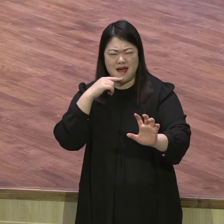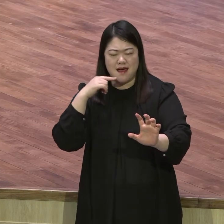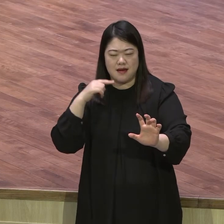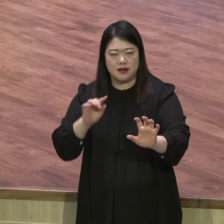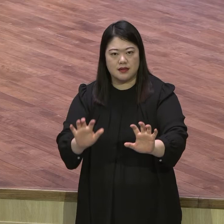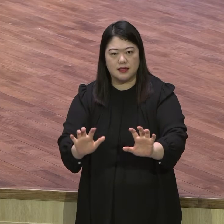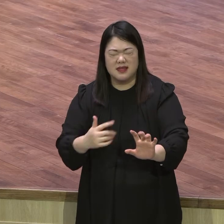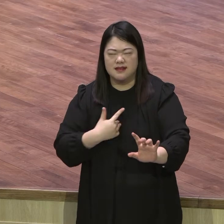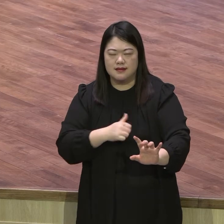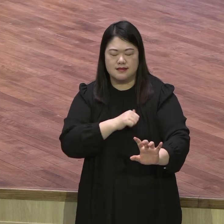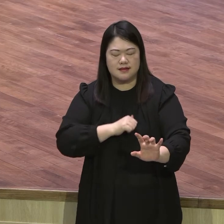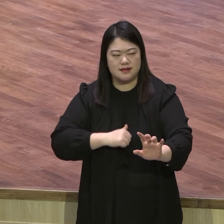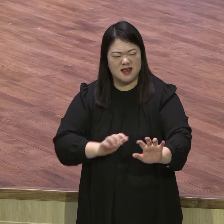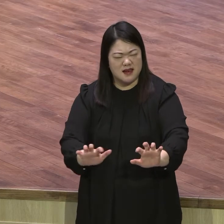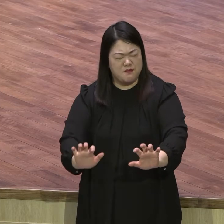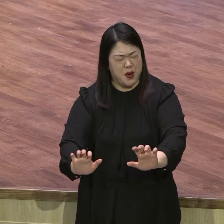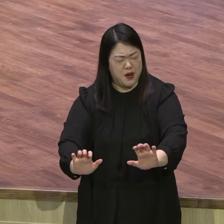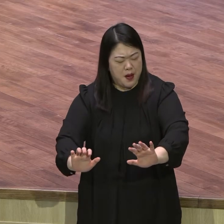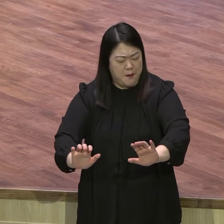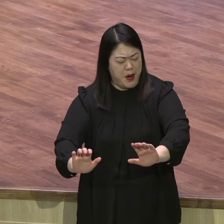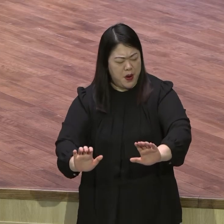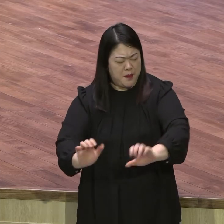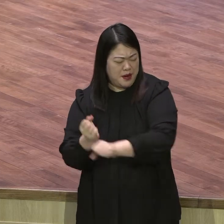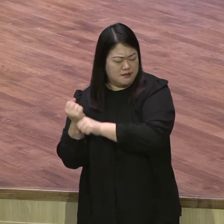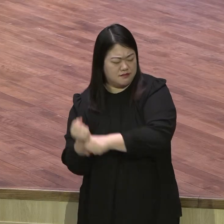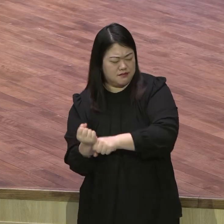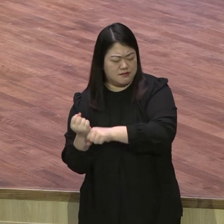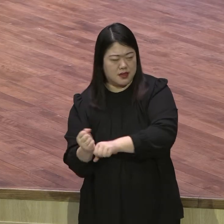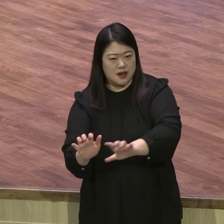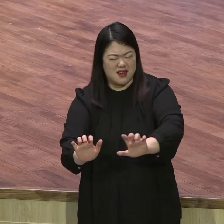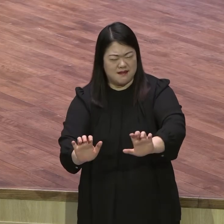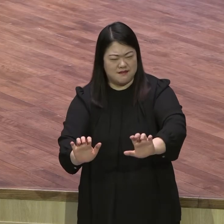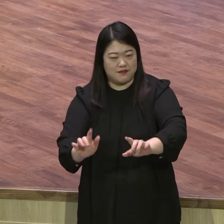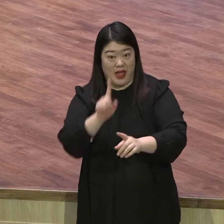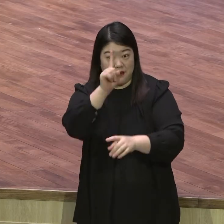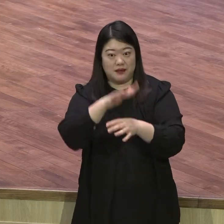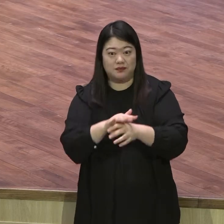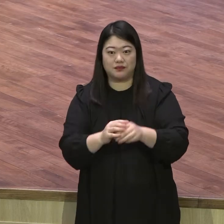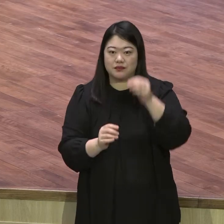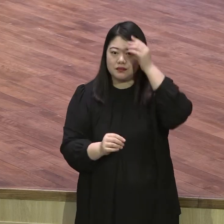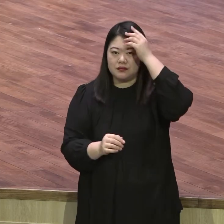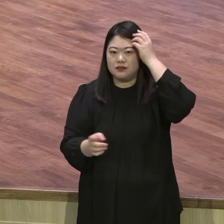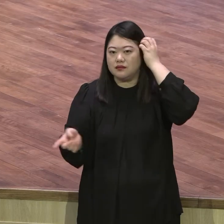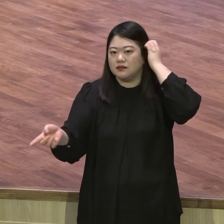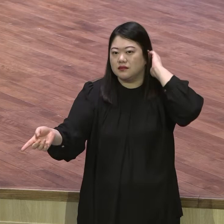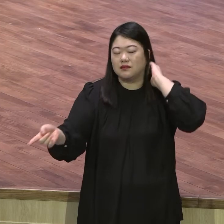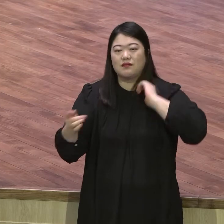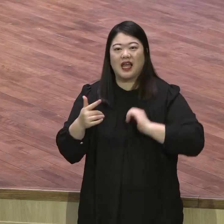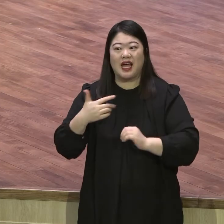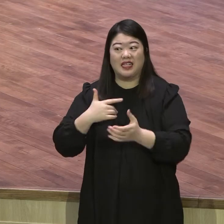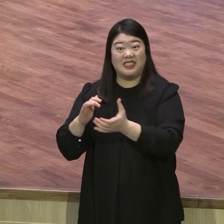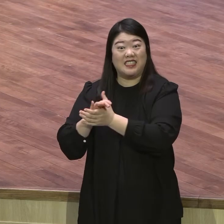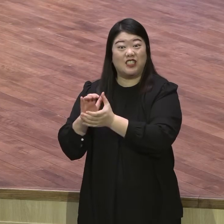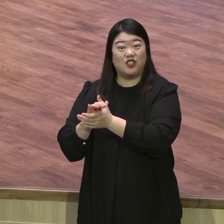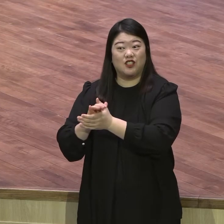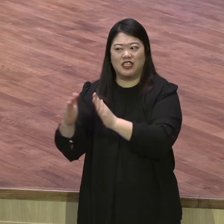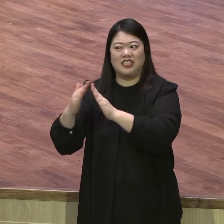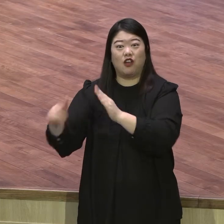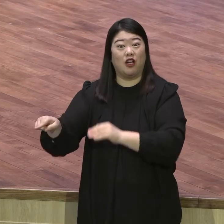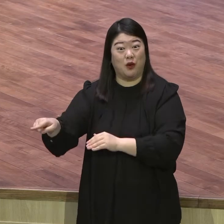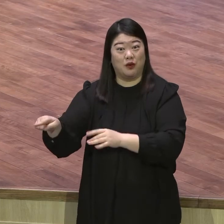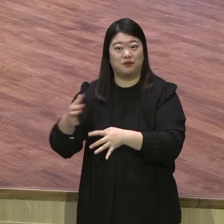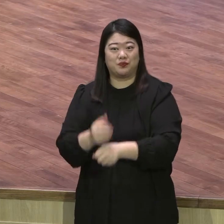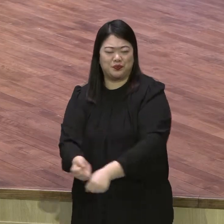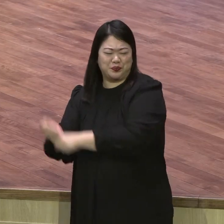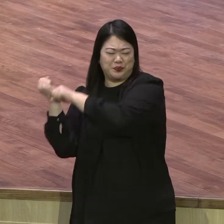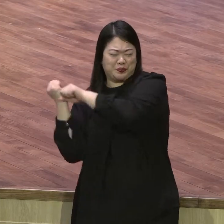있었어요. 고참이신데. 난 1등병이고 상병인데 한대 빡 맞더니 우메 놔주고 한대. 나는 그 우메